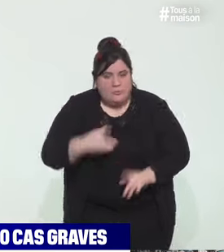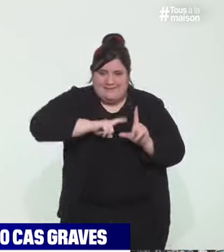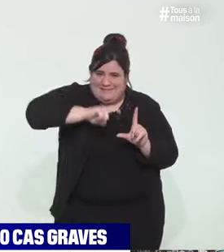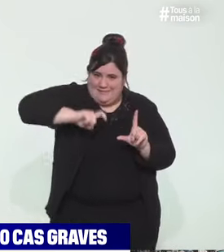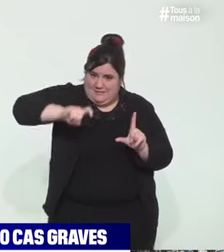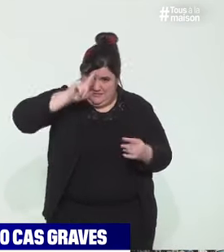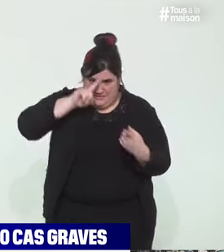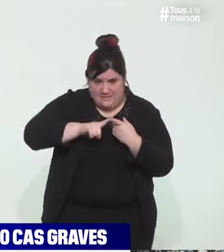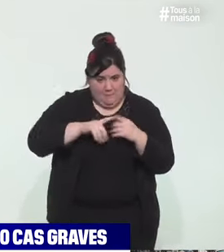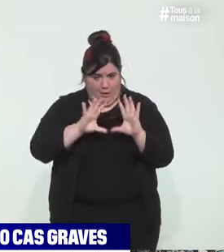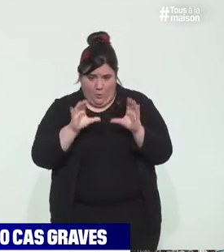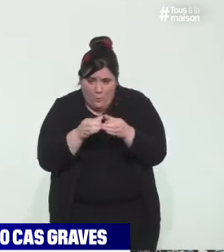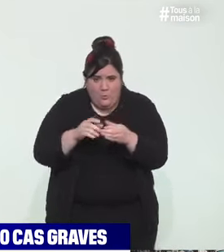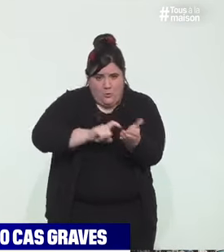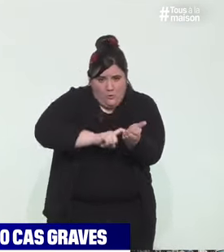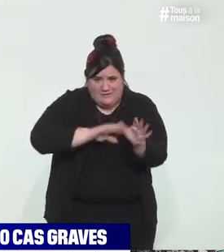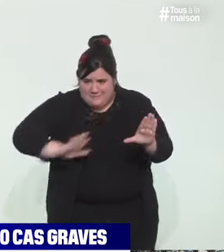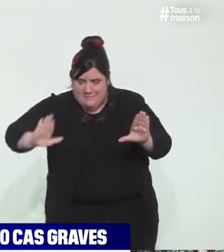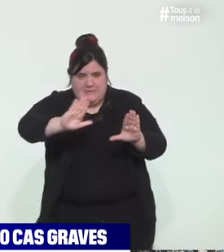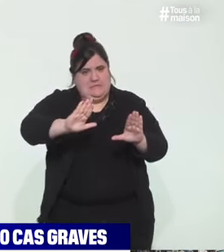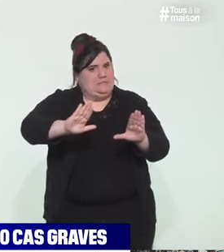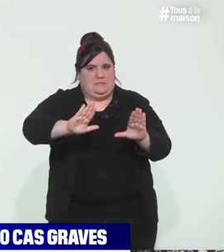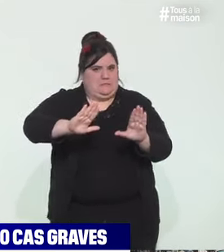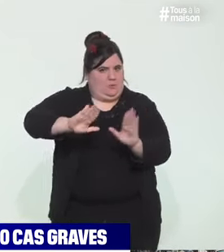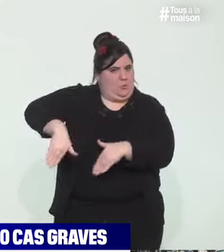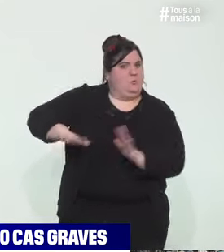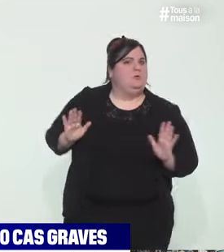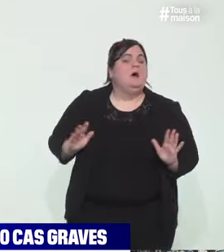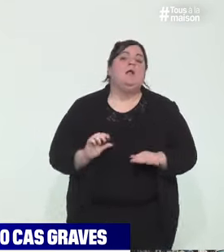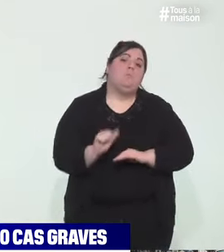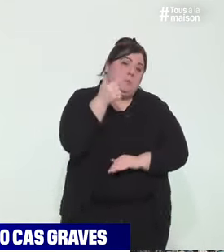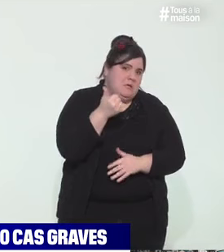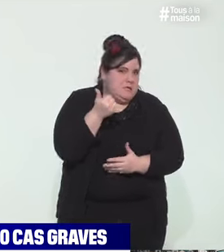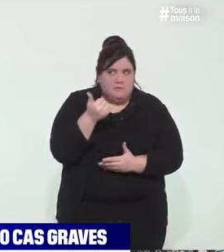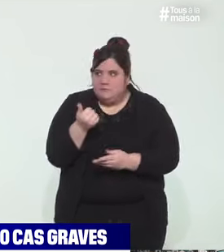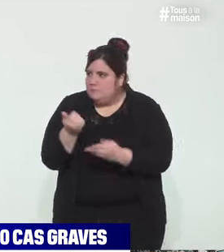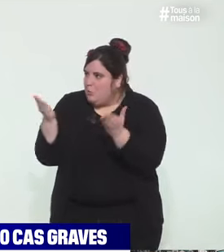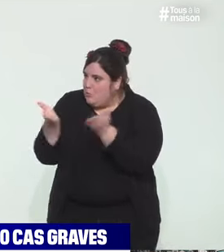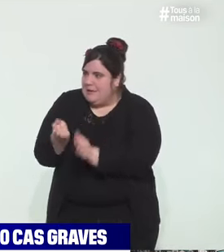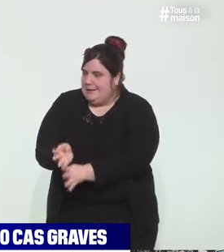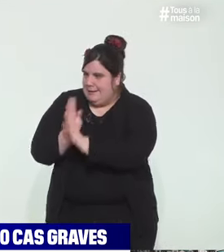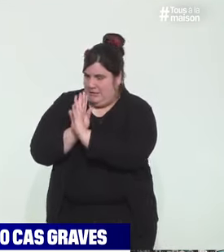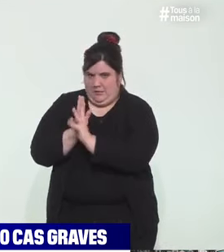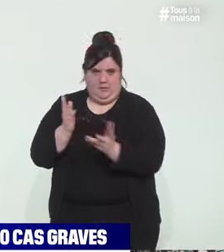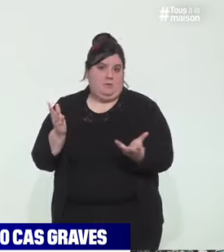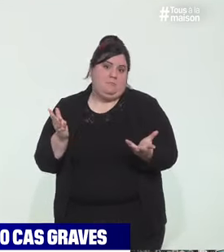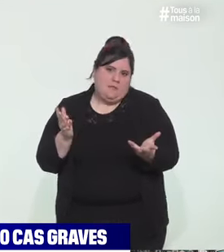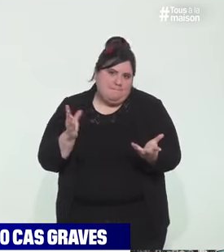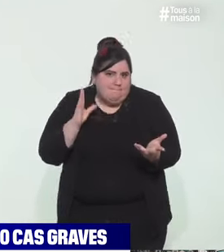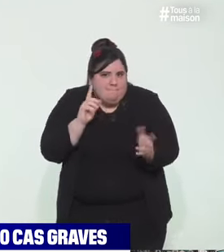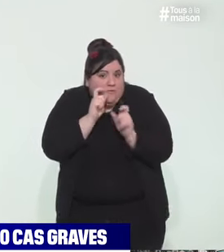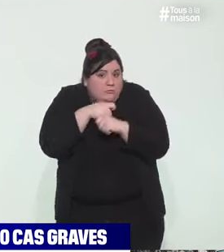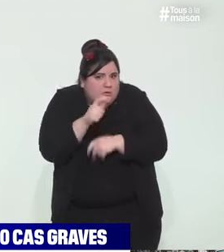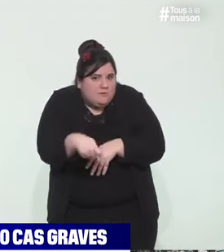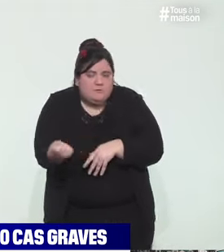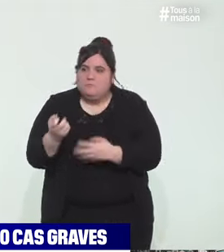du droit français. D'abord, au respect du secret médical. Vous savez que quand vous arrivez à l'hôpital, on n'est pas obligé de vous demander votre profession ou vos facteurs